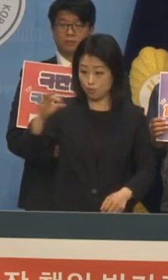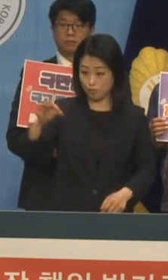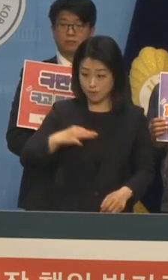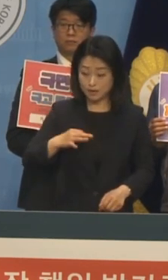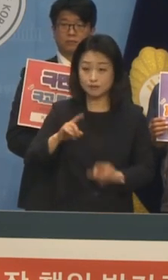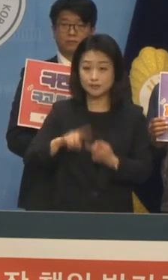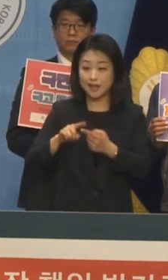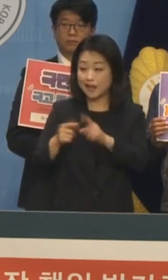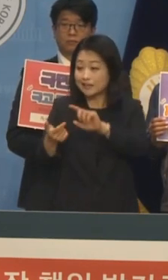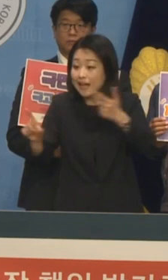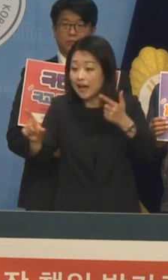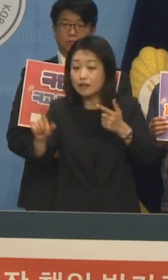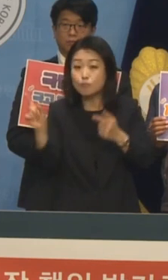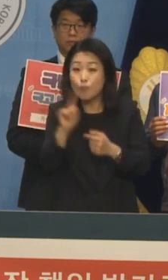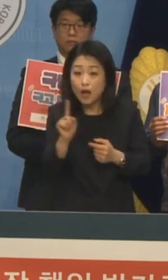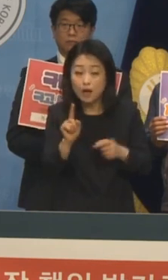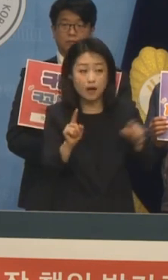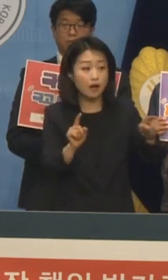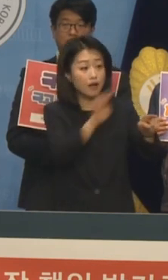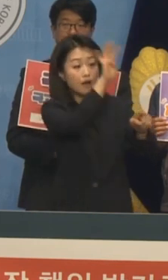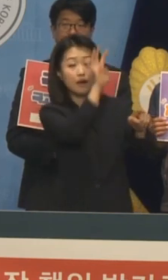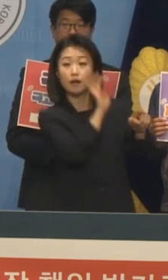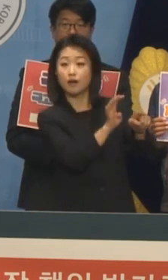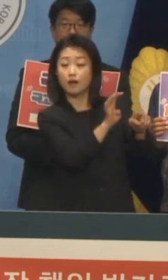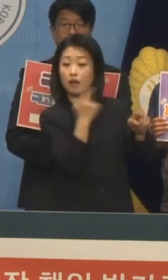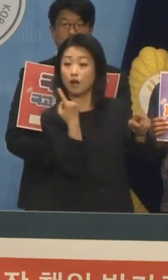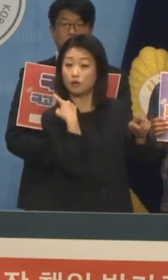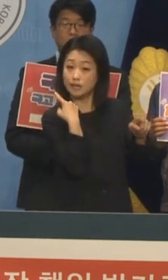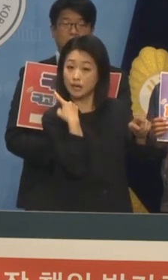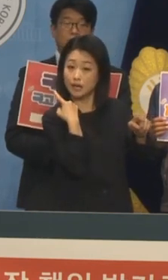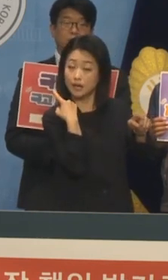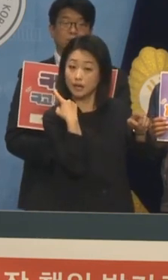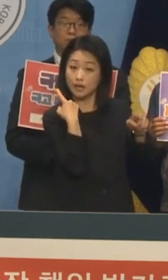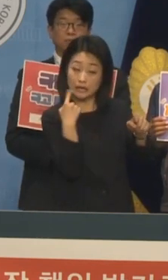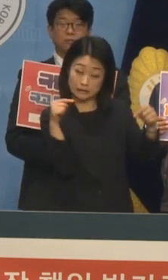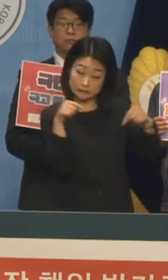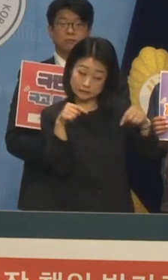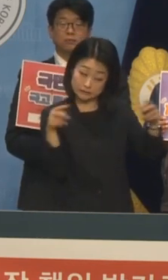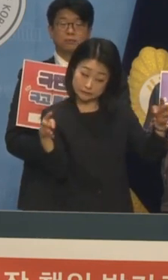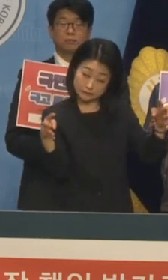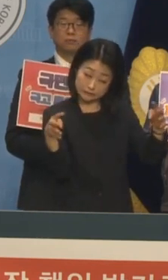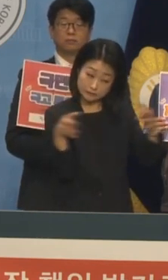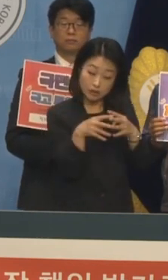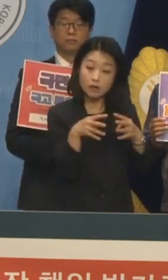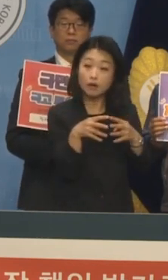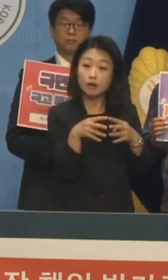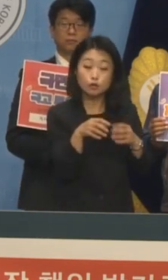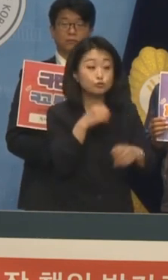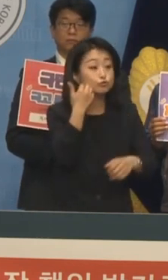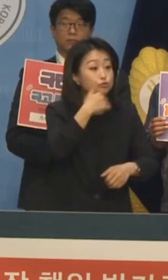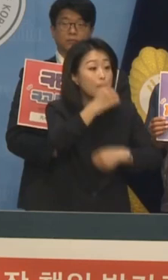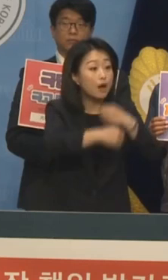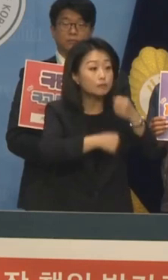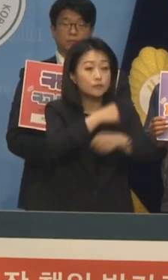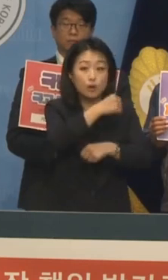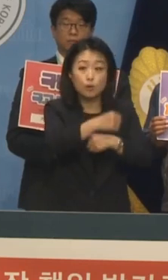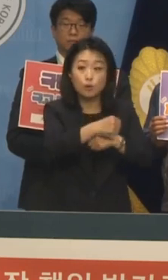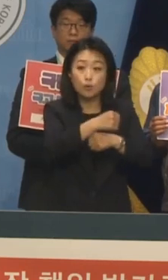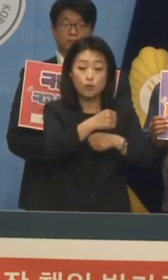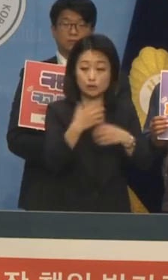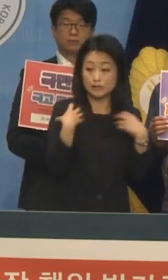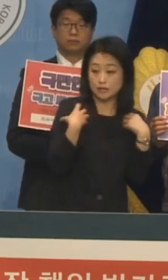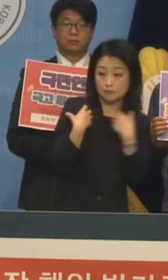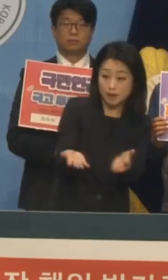어디서 나왔는지 알 수 없습니다. 게다가 어제는 막판 타결을 시도했다는데 대체 누구 마음대로 자신들의